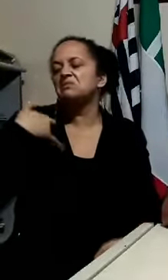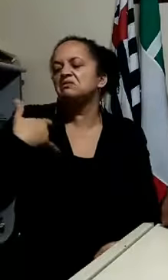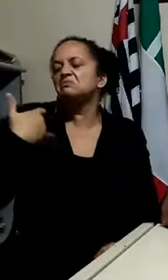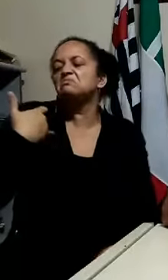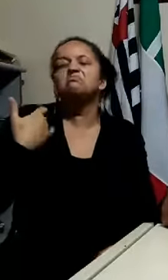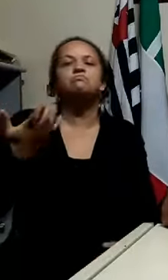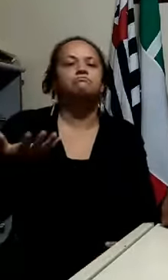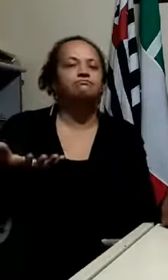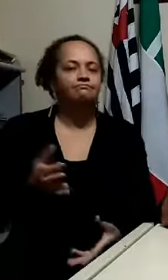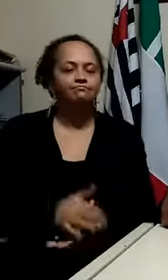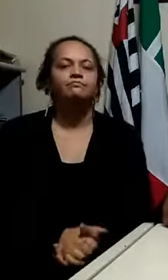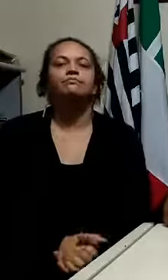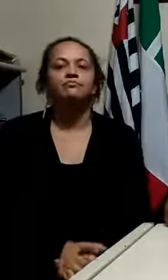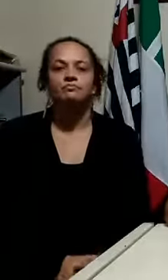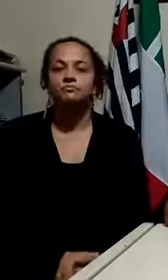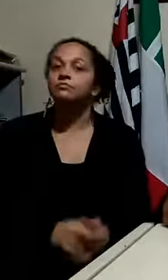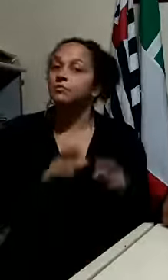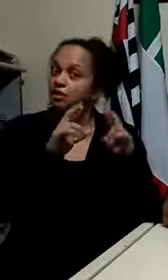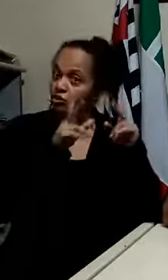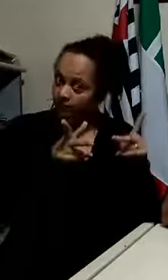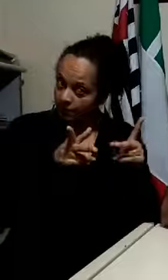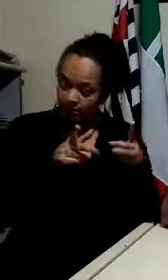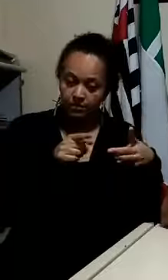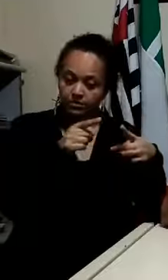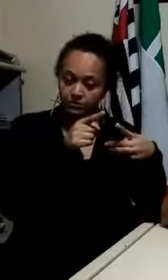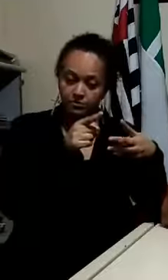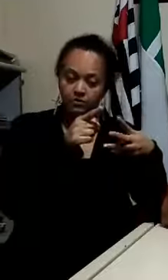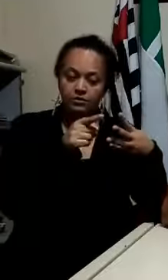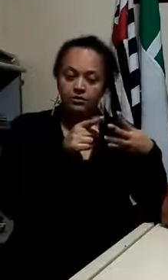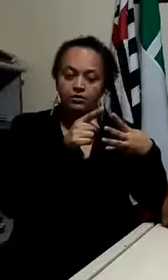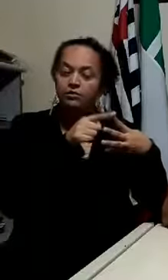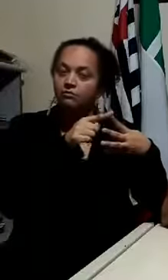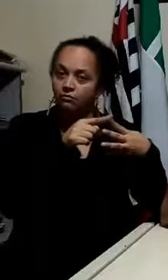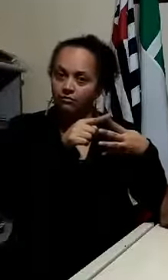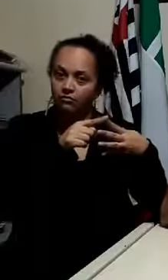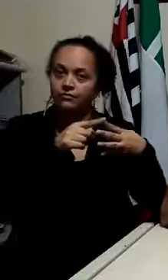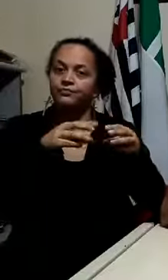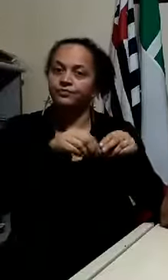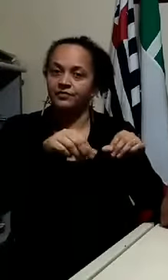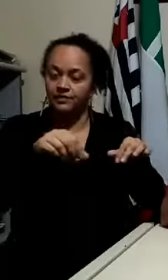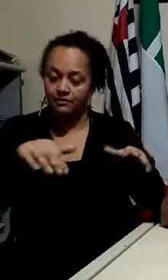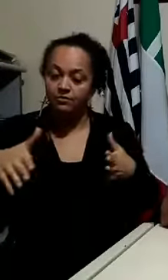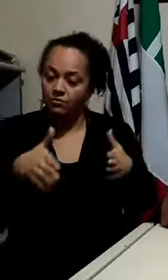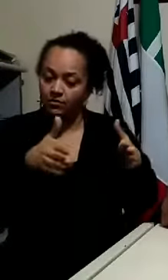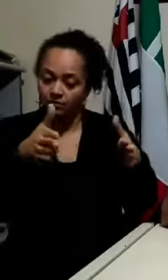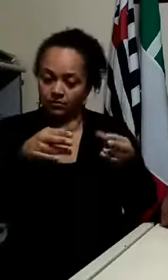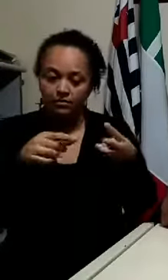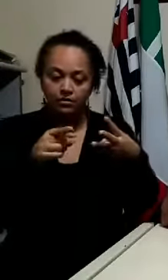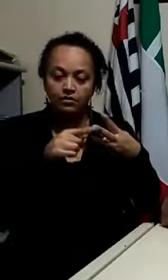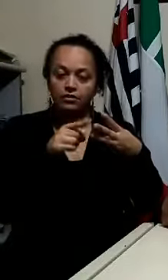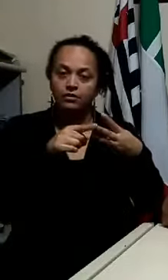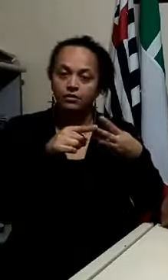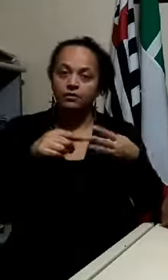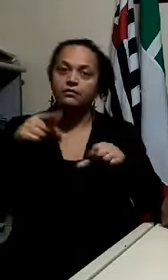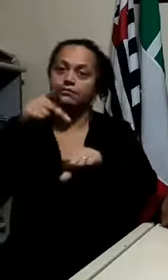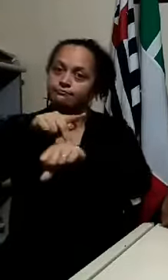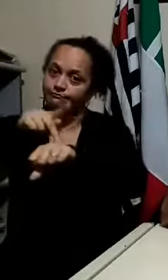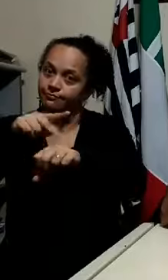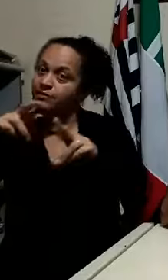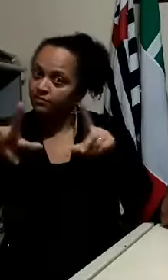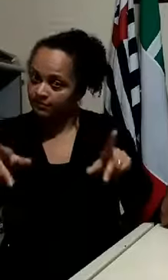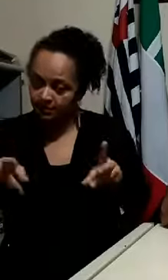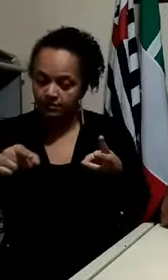Olha que interessante, diferente do solo rochoso e diferente do solo da beira do caminho. É uma outra estratégia do